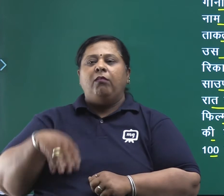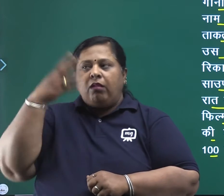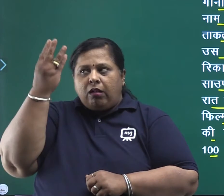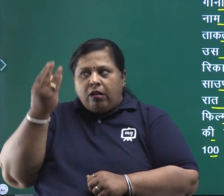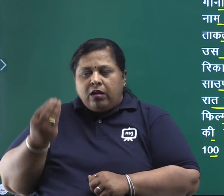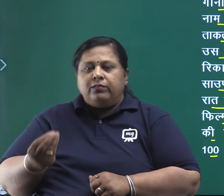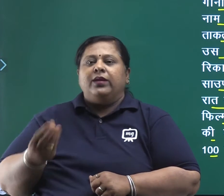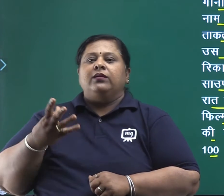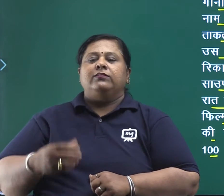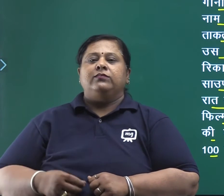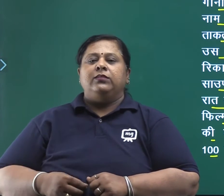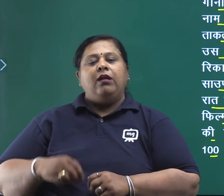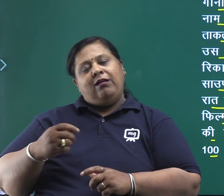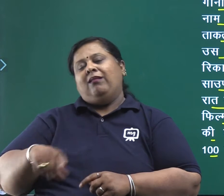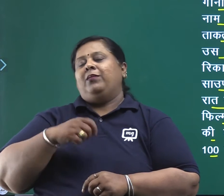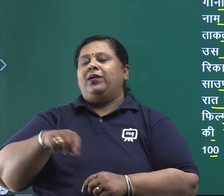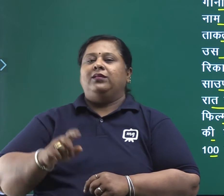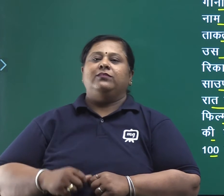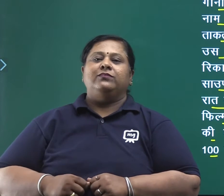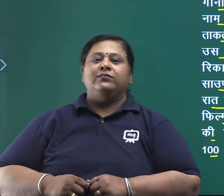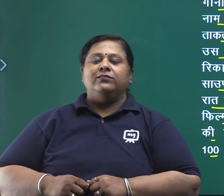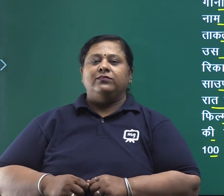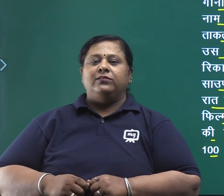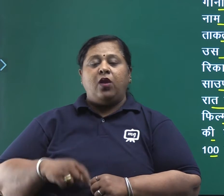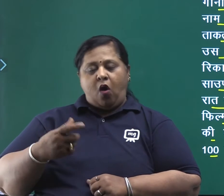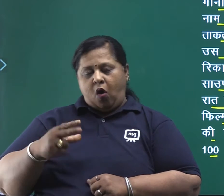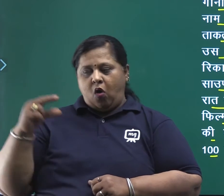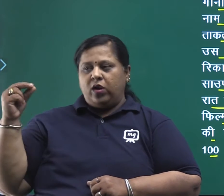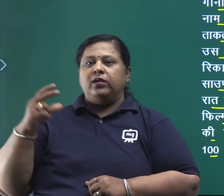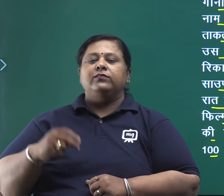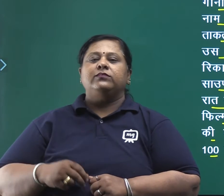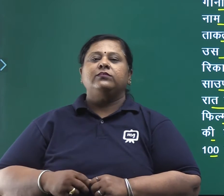रात में करनी पड़ी थी और